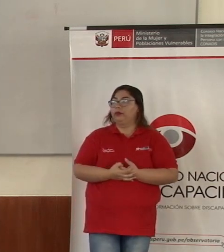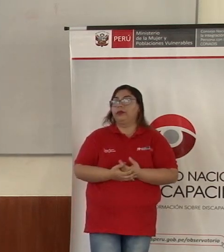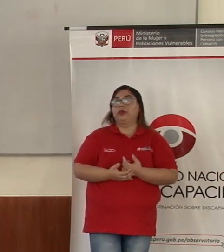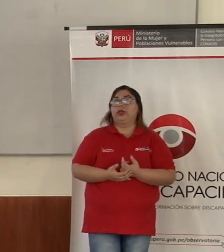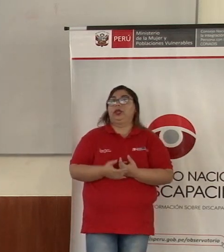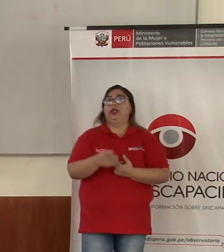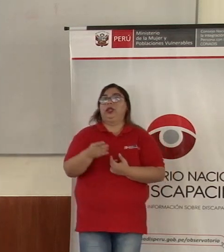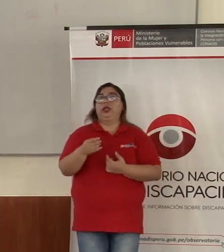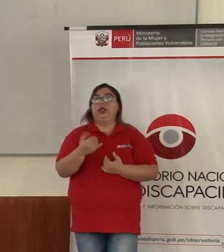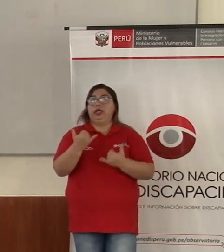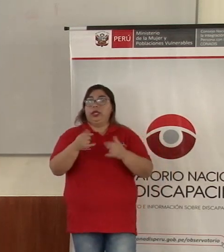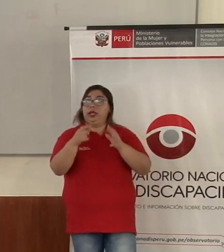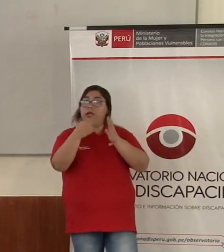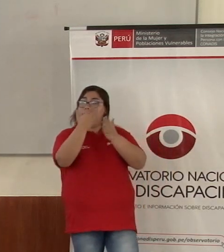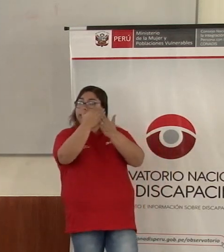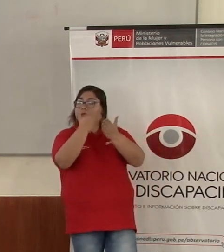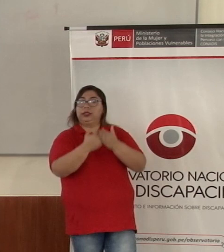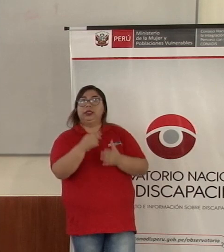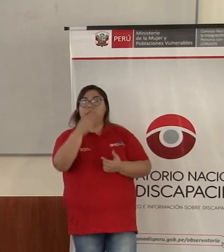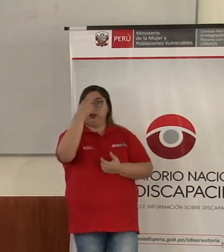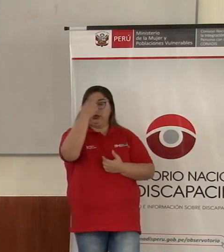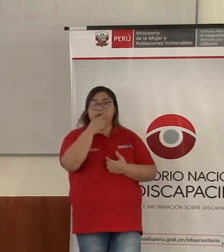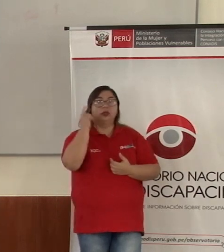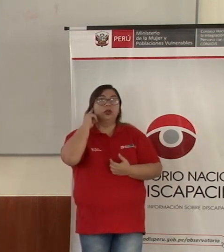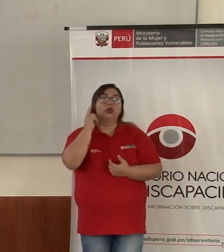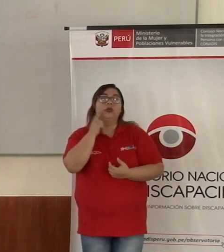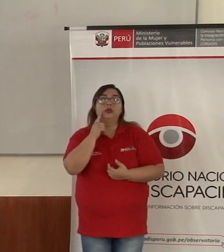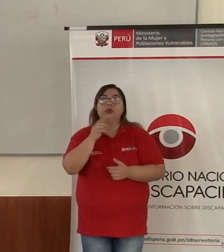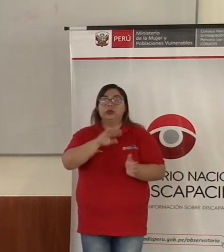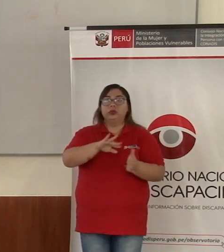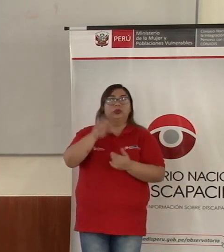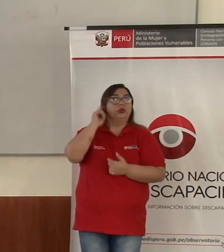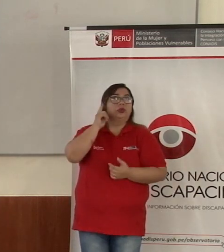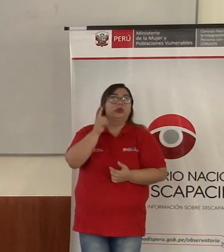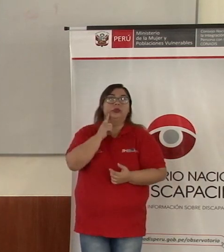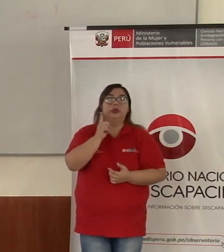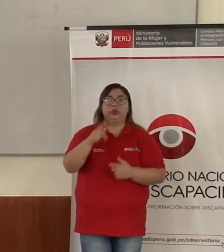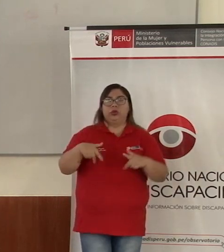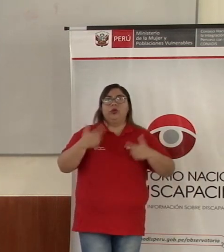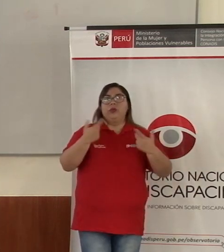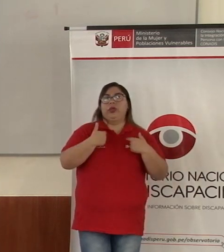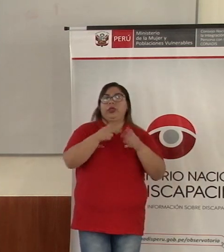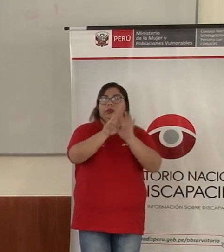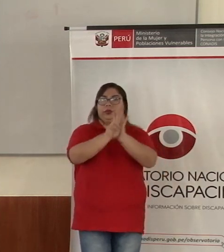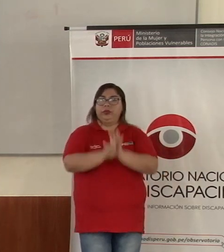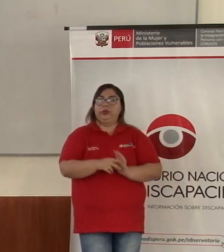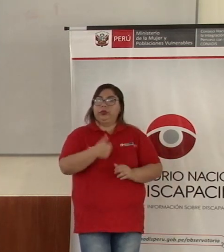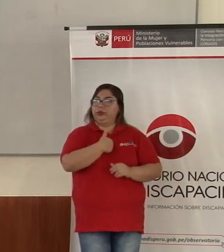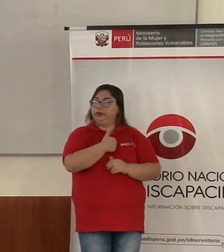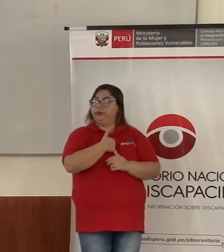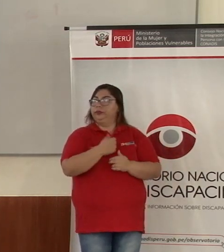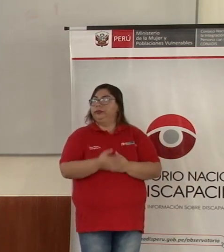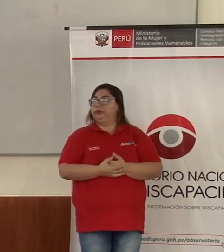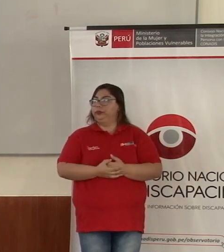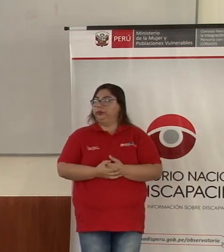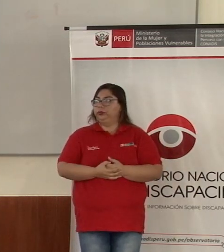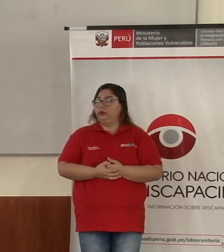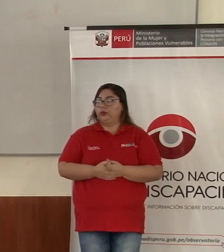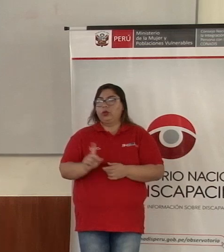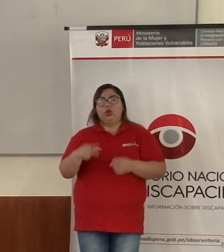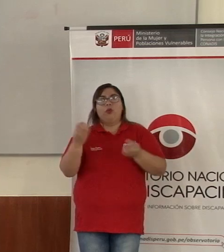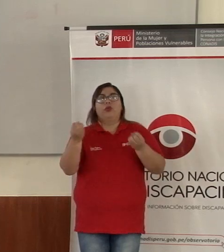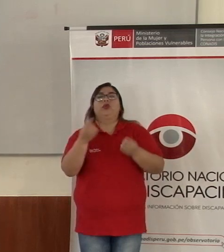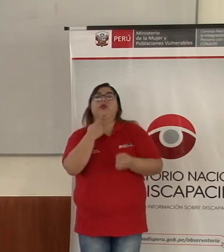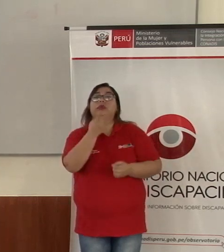tercera en la lista está los sordomudos, los ciegosordos y los ciegomudos que no pueden expresar su voluntad de manera indubitable. Como no